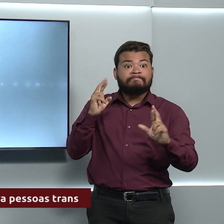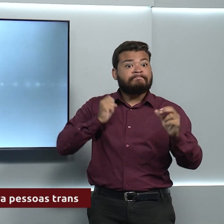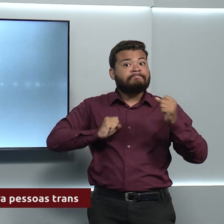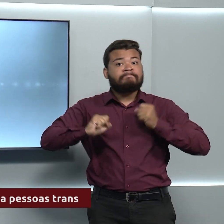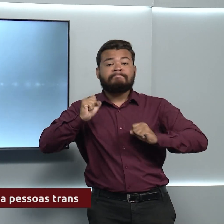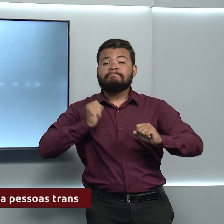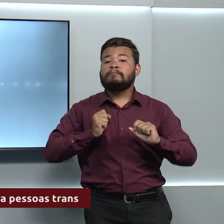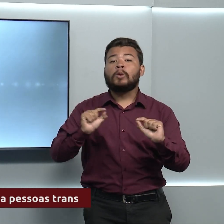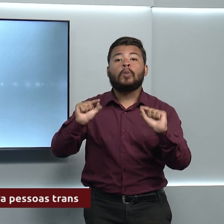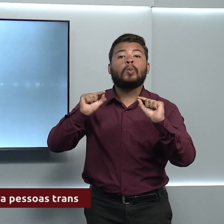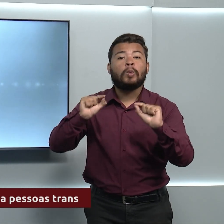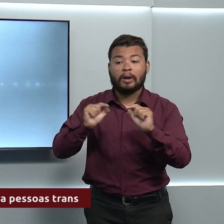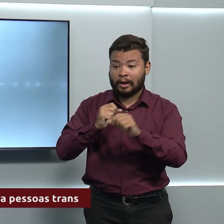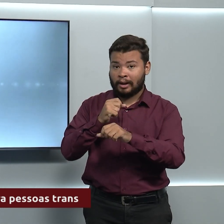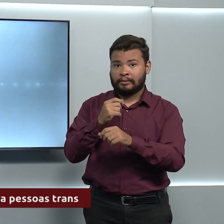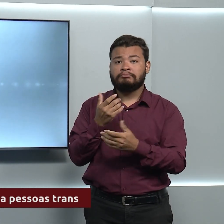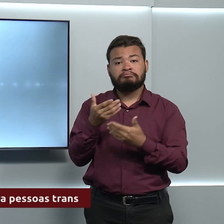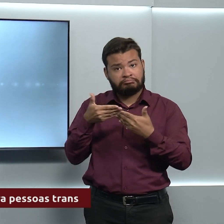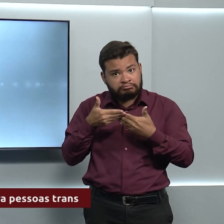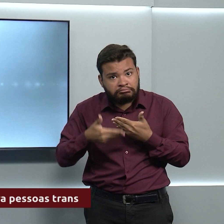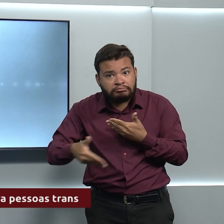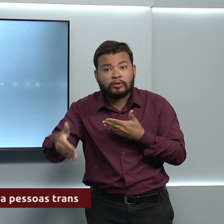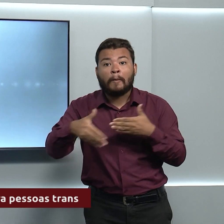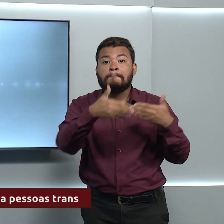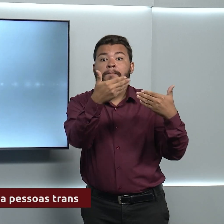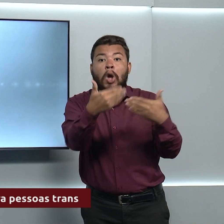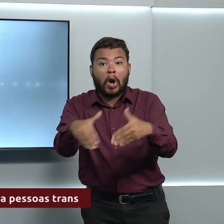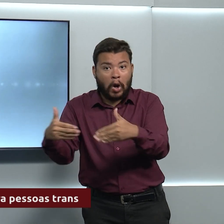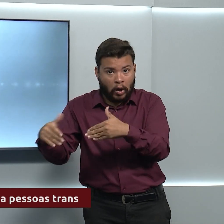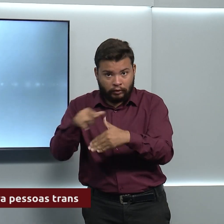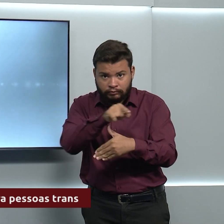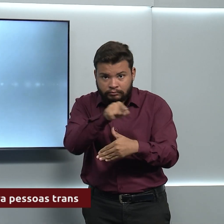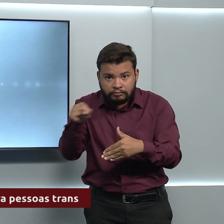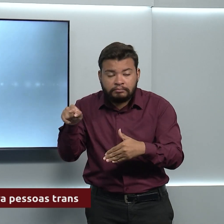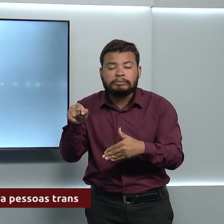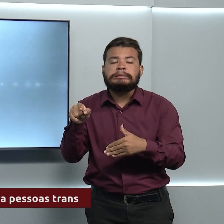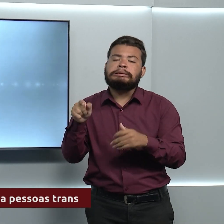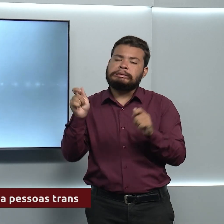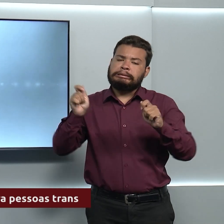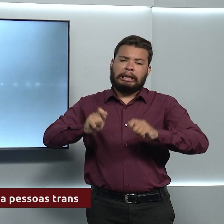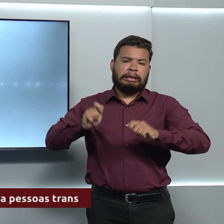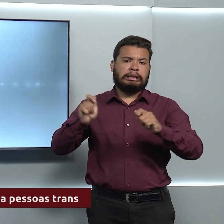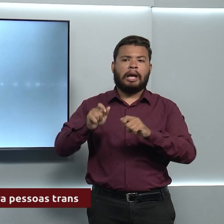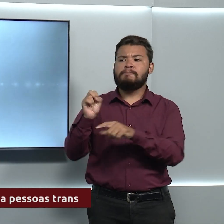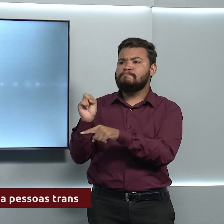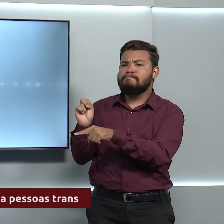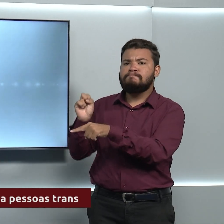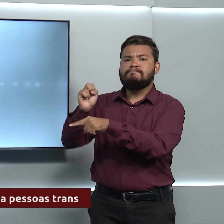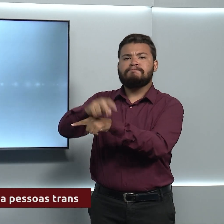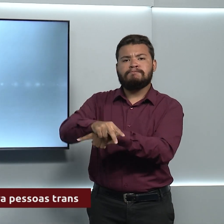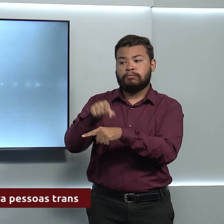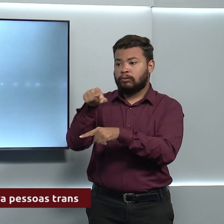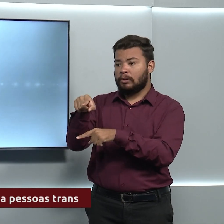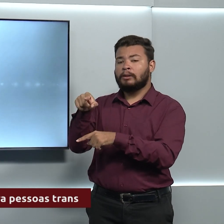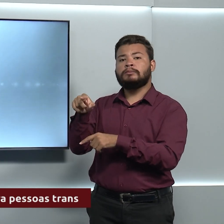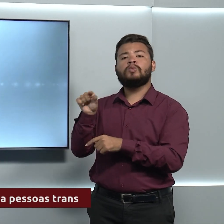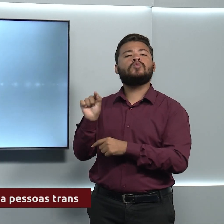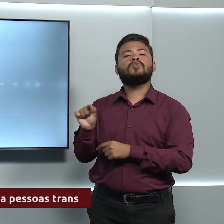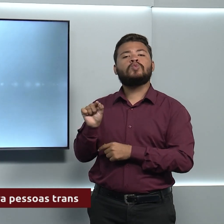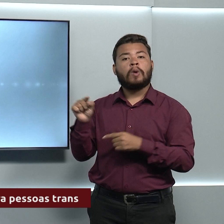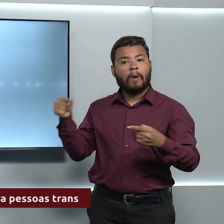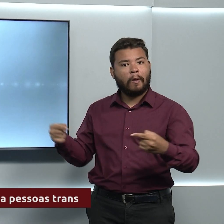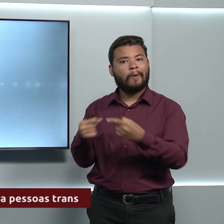que, a partir do próximo processo seletivo, a gente tenha aí uma entrada mais representativa